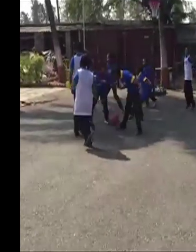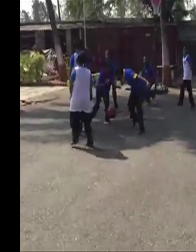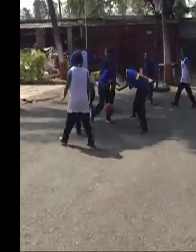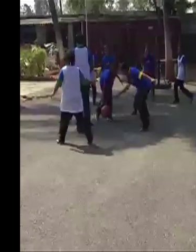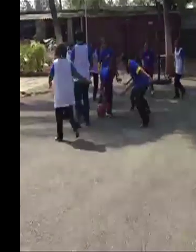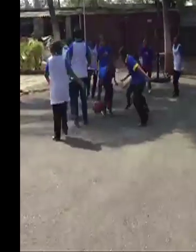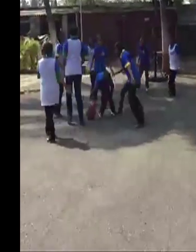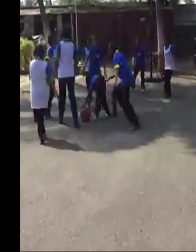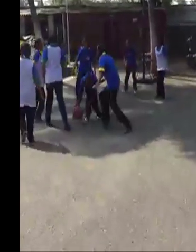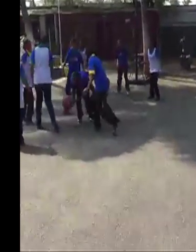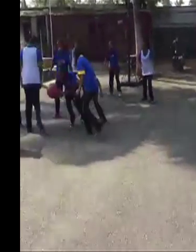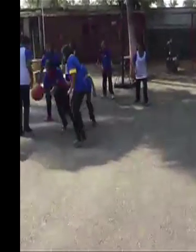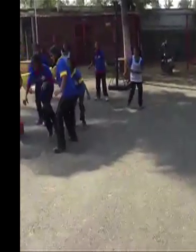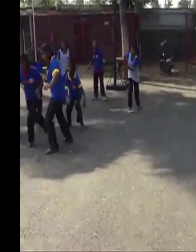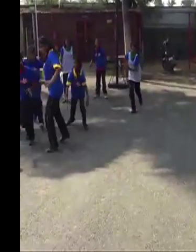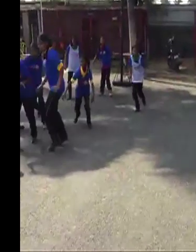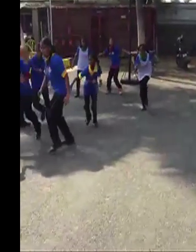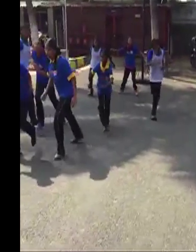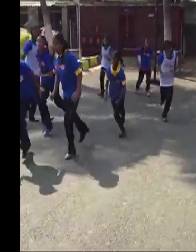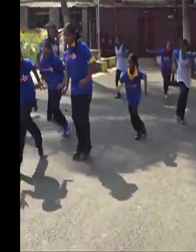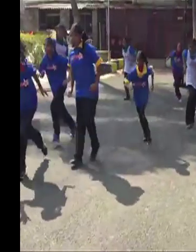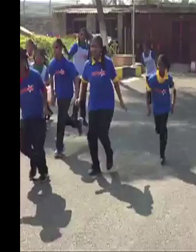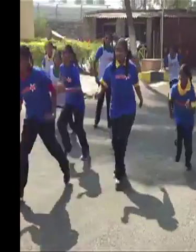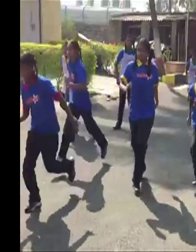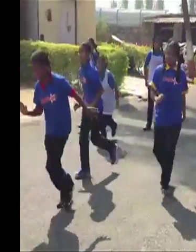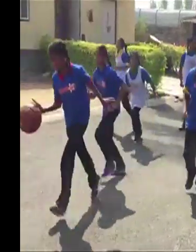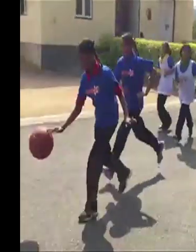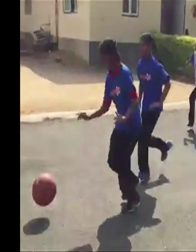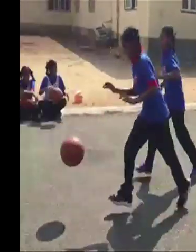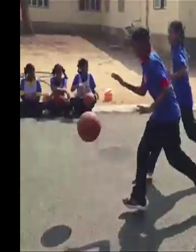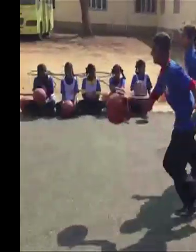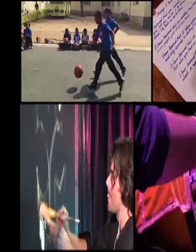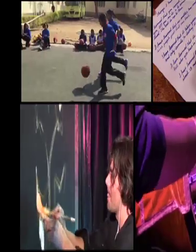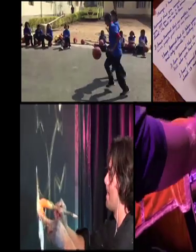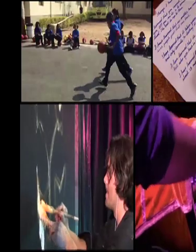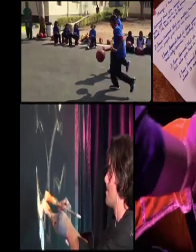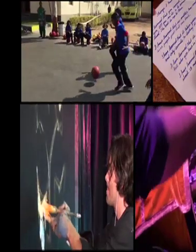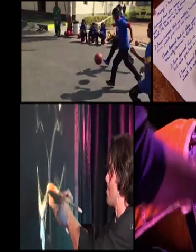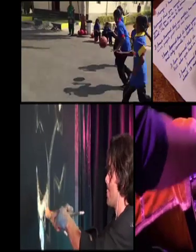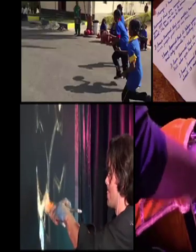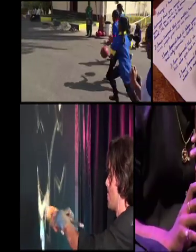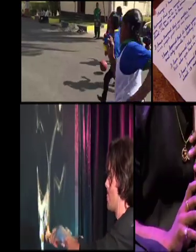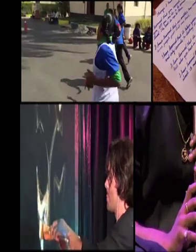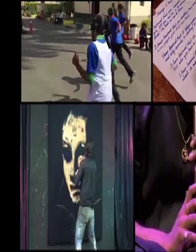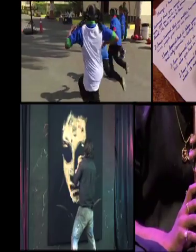नहीं, संस्थान पेशेवर व्यक्तियों के लिए वरदान साबित हुआ है। खिलाड़ी, कलाकार,